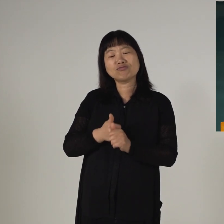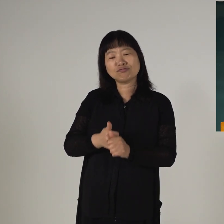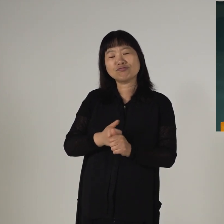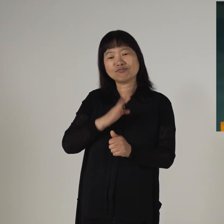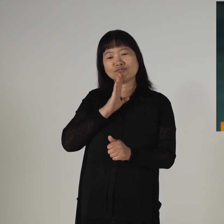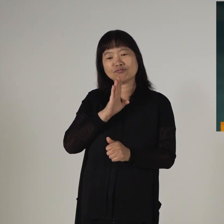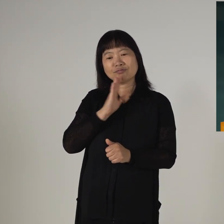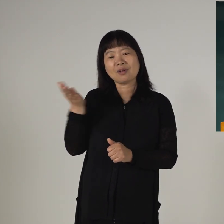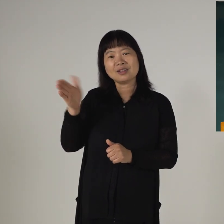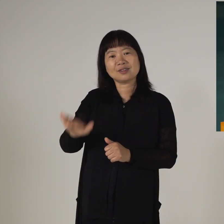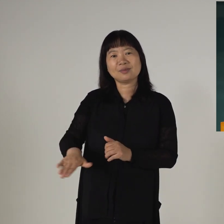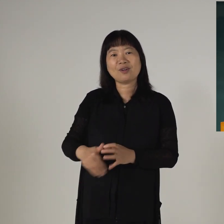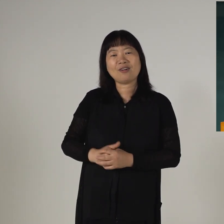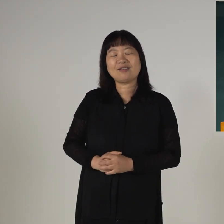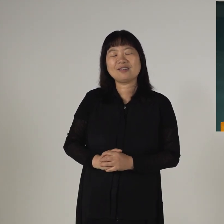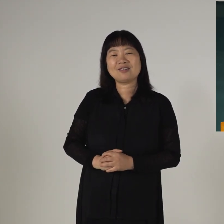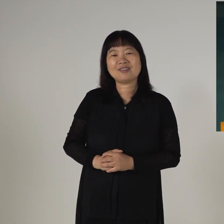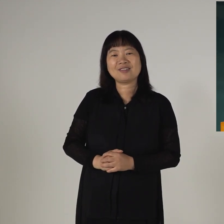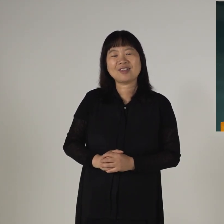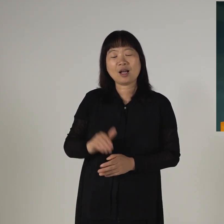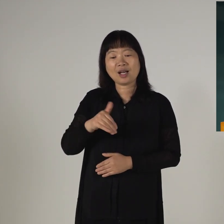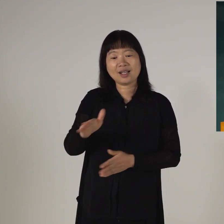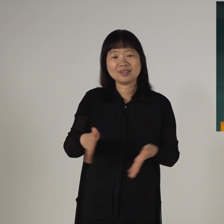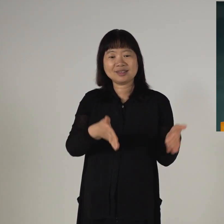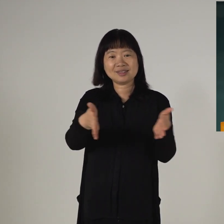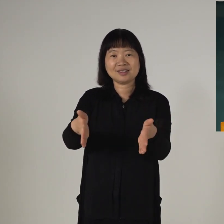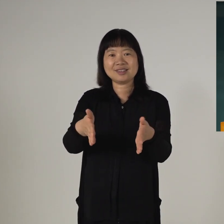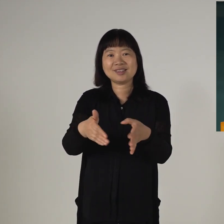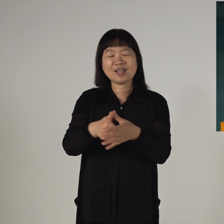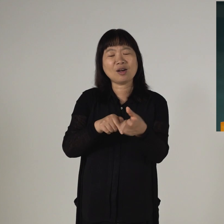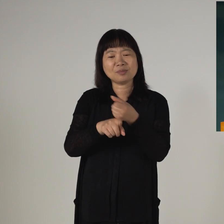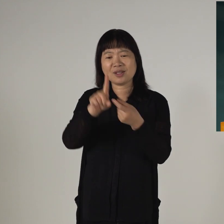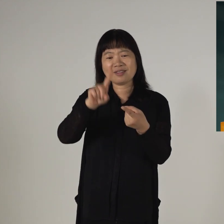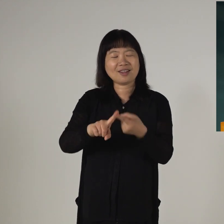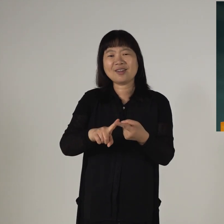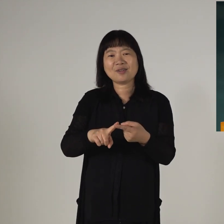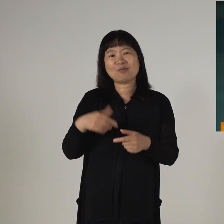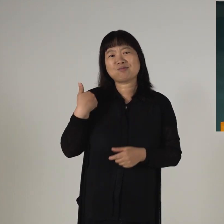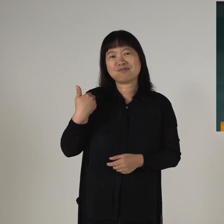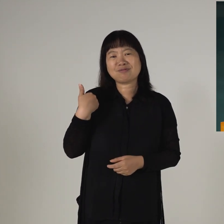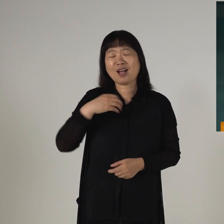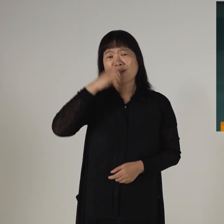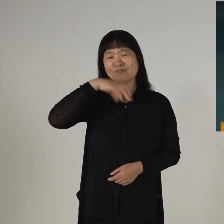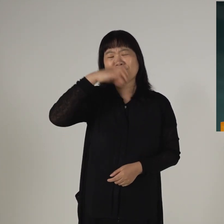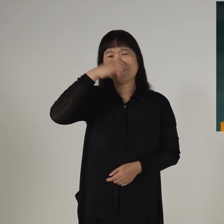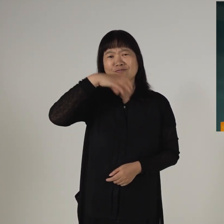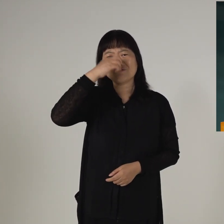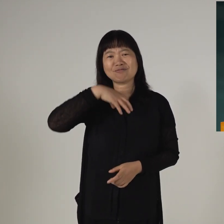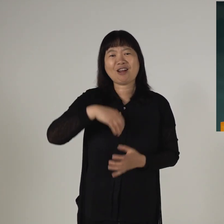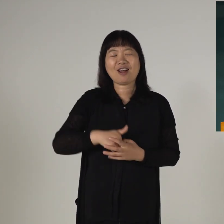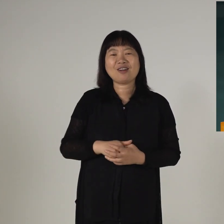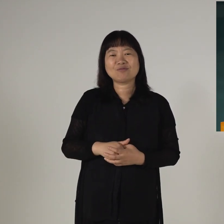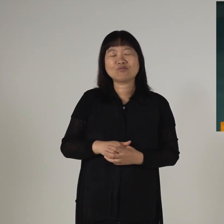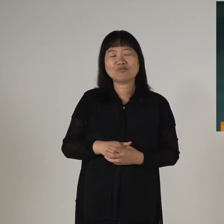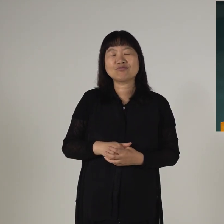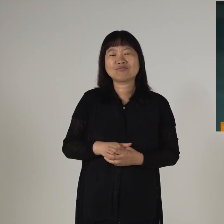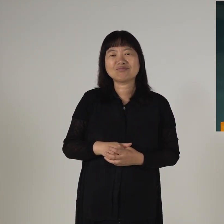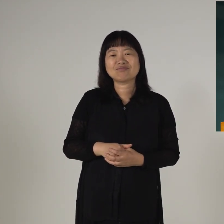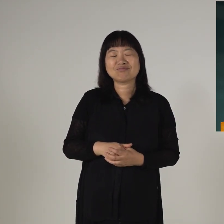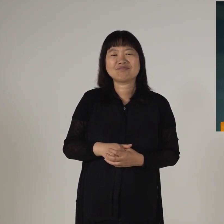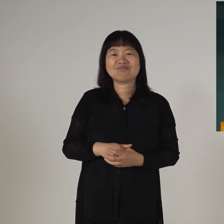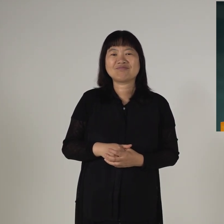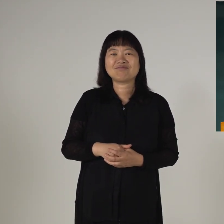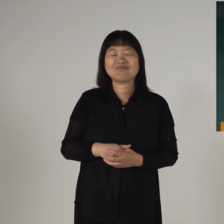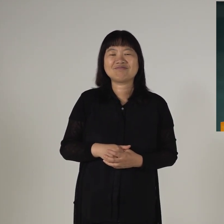하는데 그 가는 길의 의미를 잘 모르고 그냥 물천봉